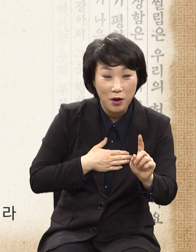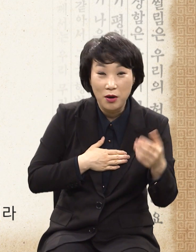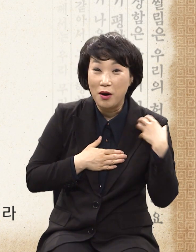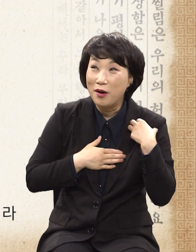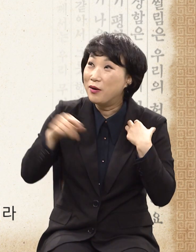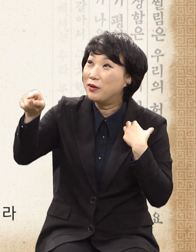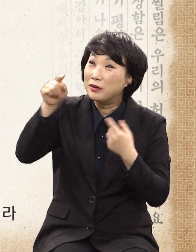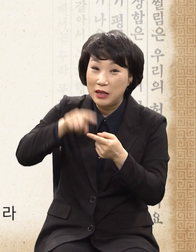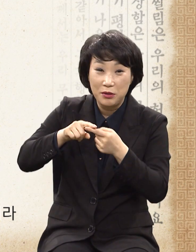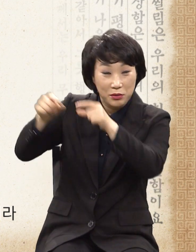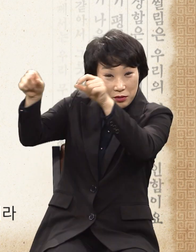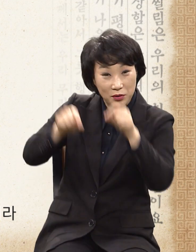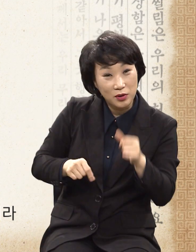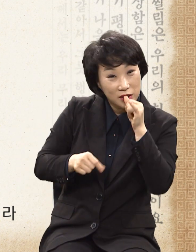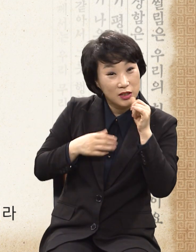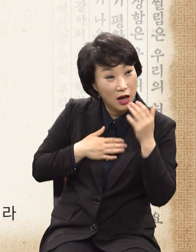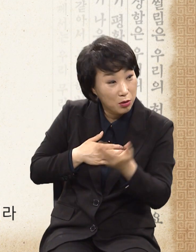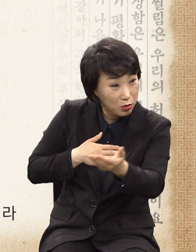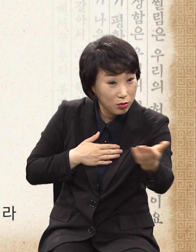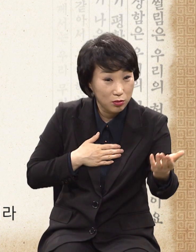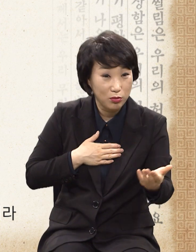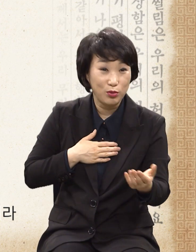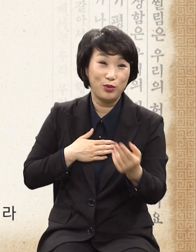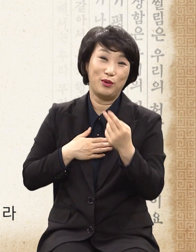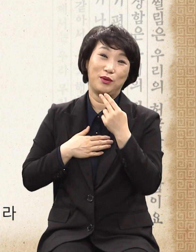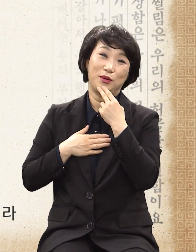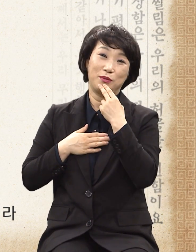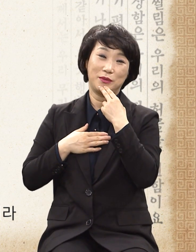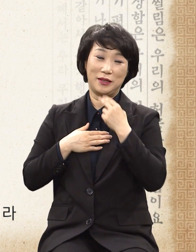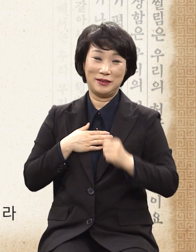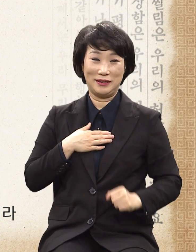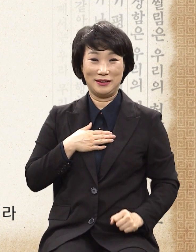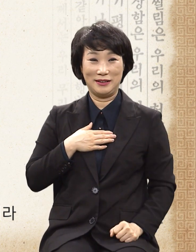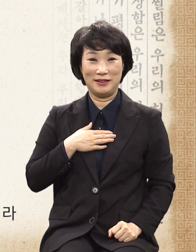그렇게 합니까? 안 하잖아요. 응?